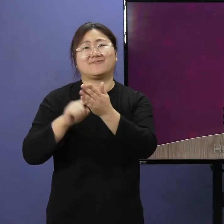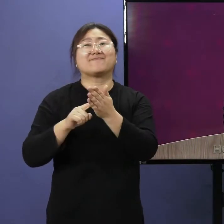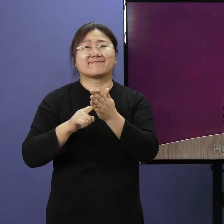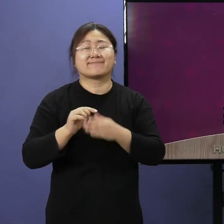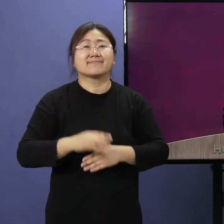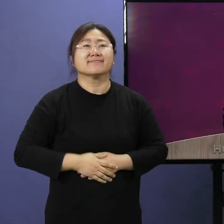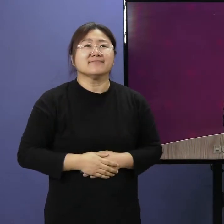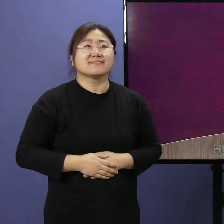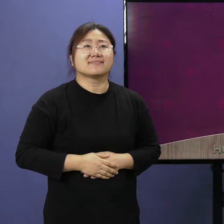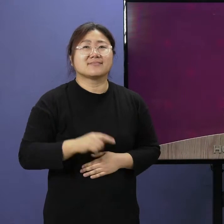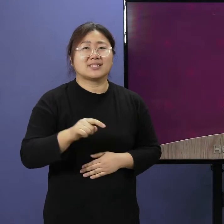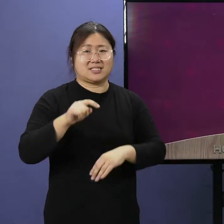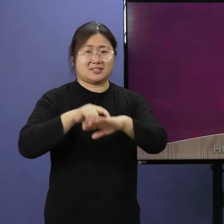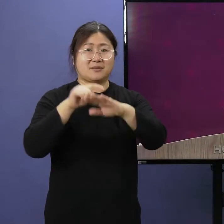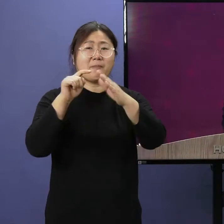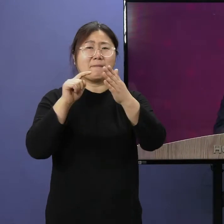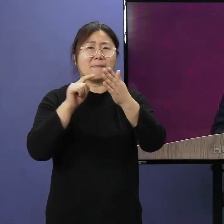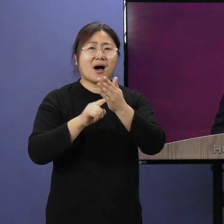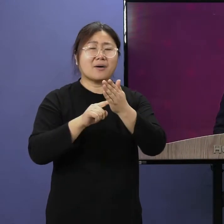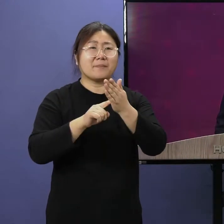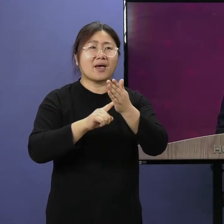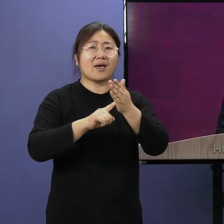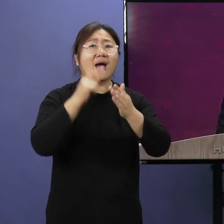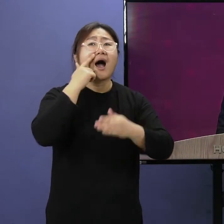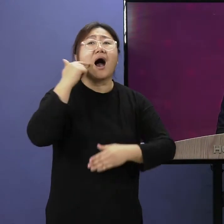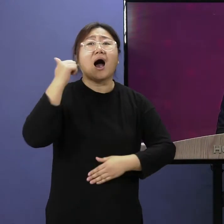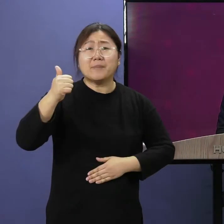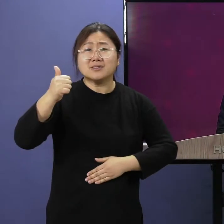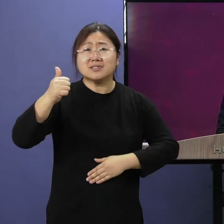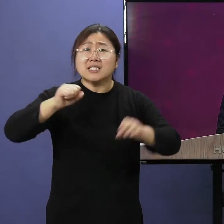그 마음에 아버지가 한 행동이 무엇입니까?